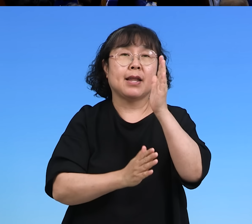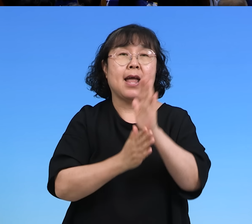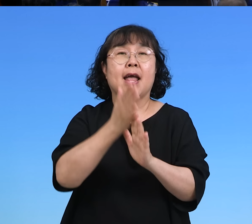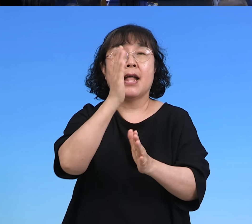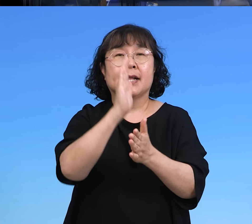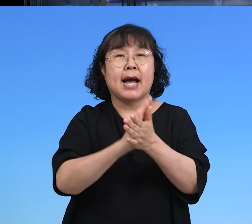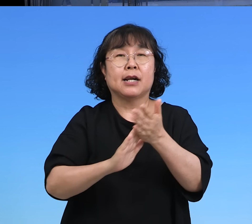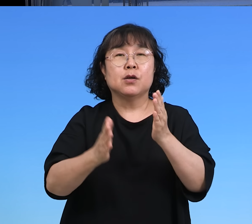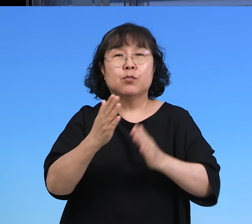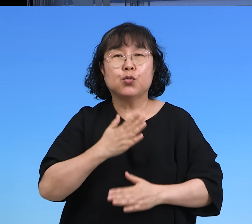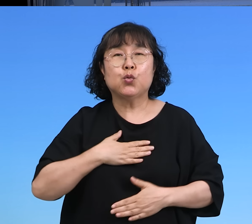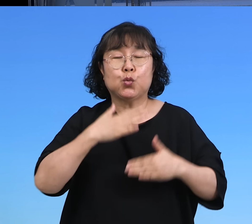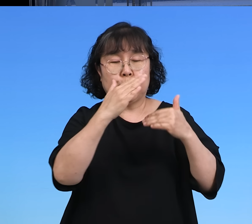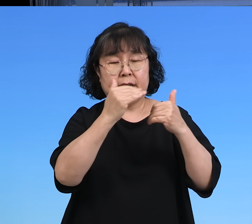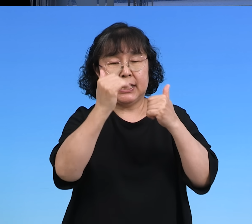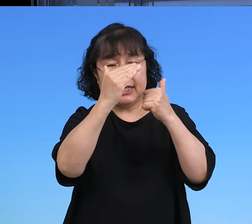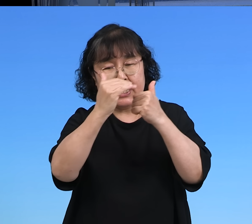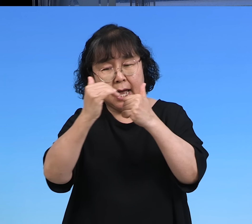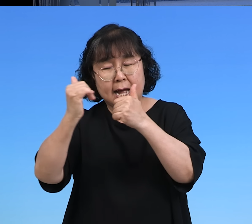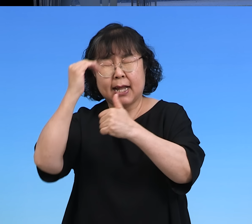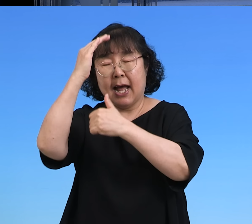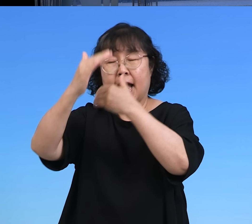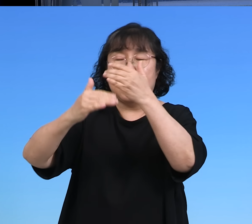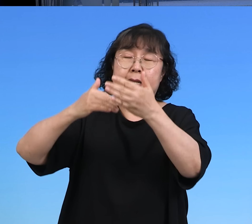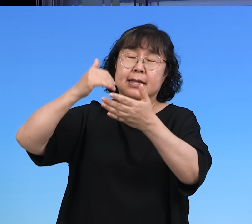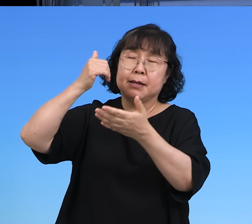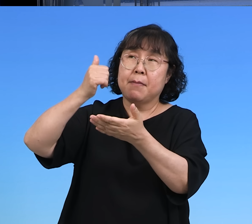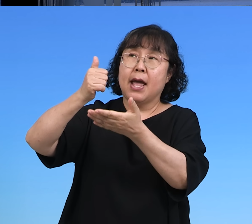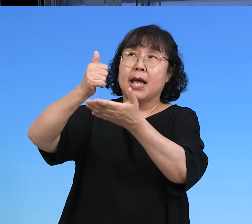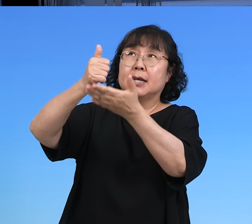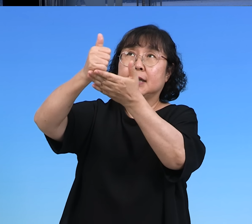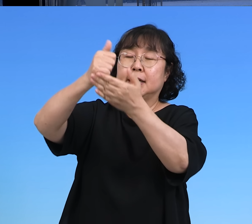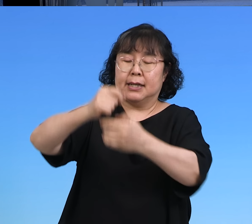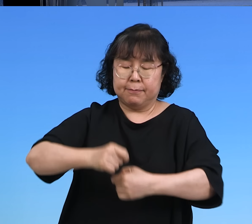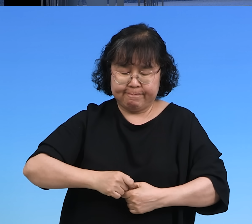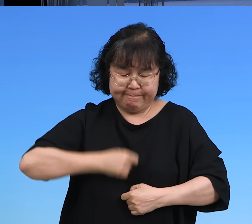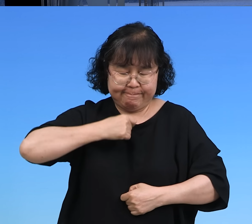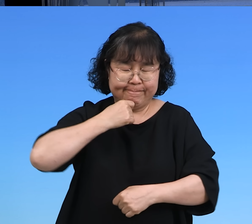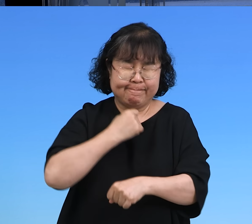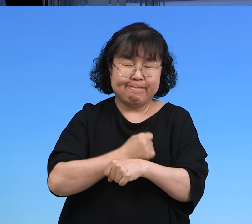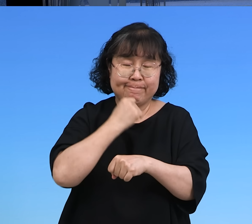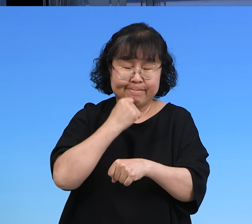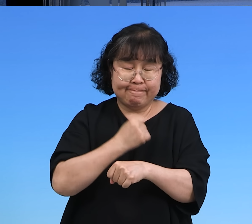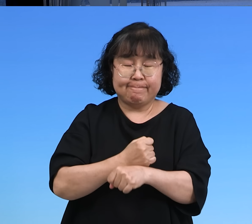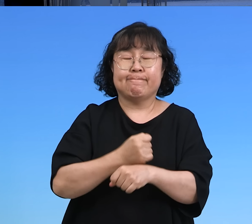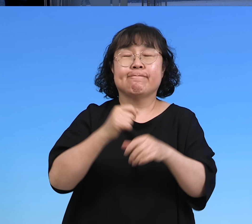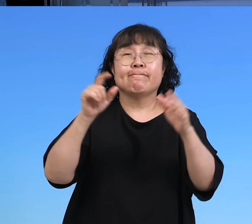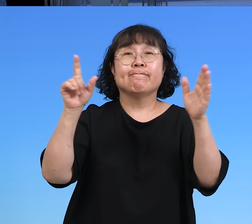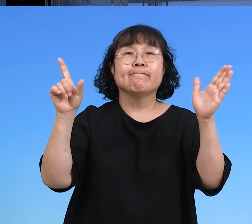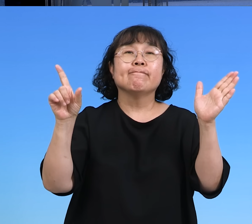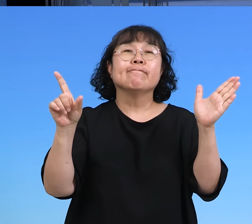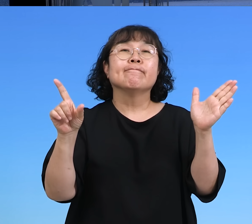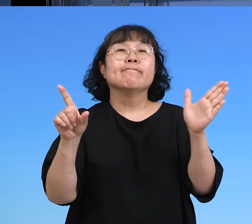귀한 일을 행하신 하나님, 나를 부르신 하나님의 신실하심을 믿네.